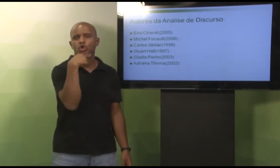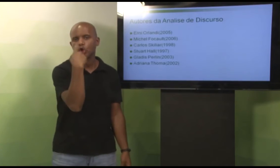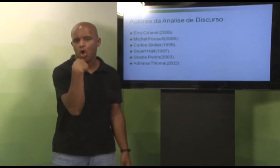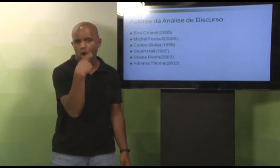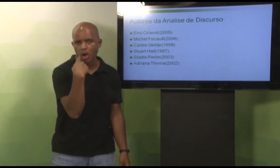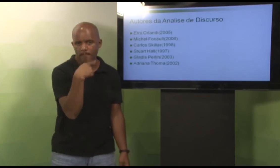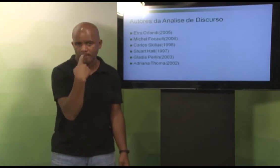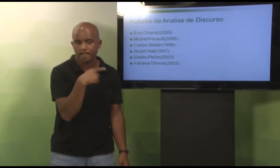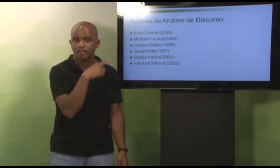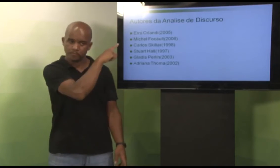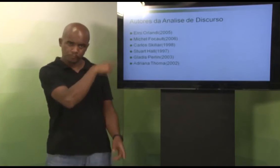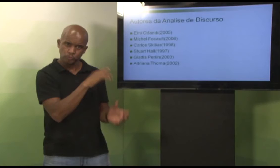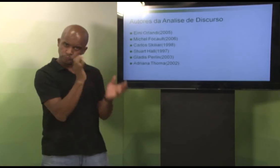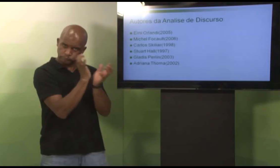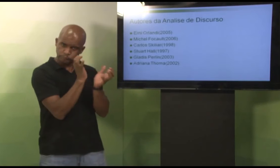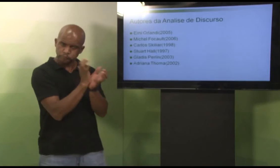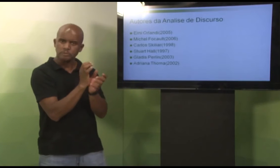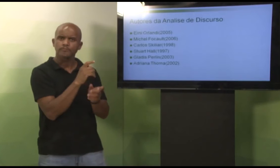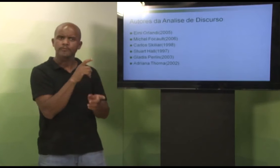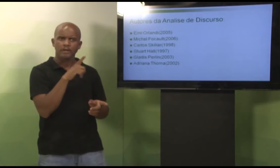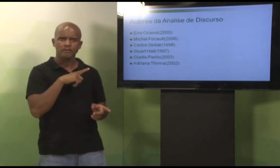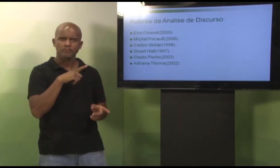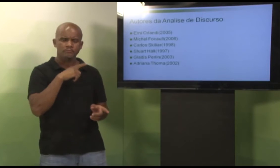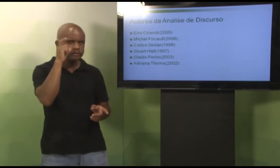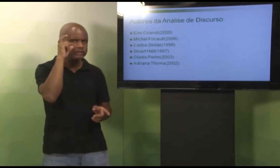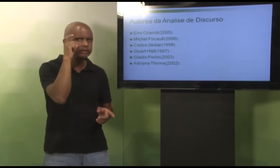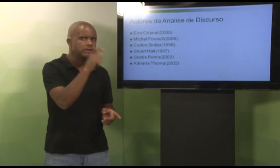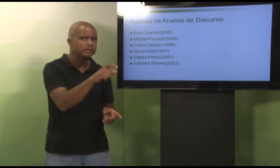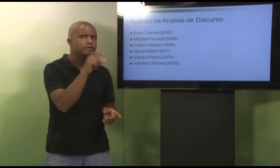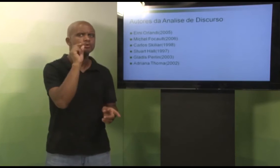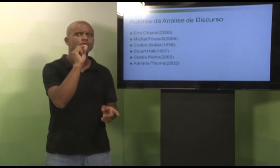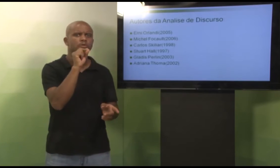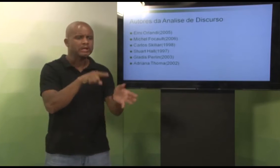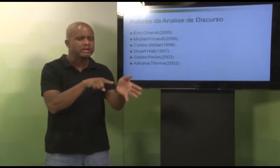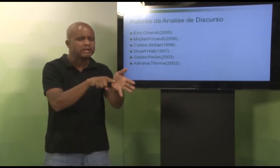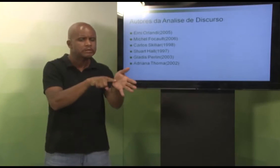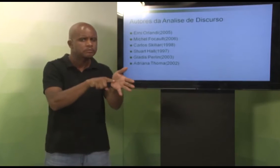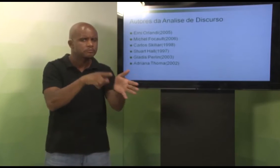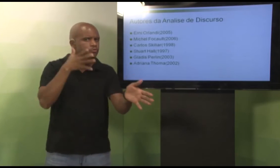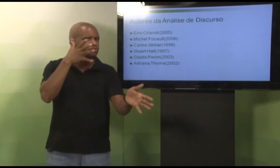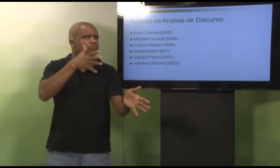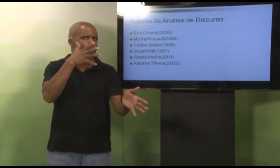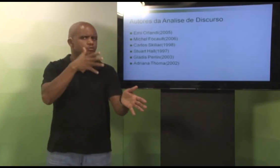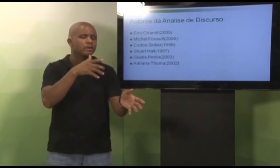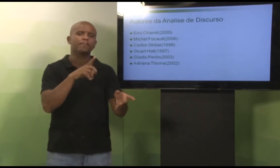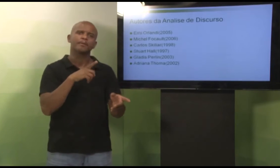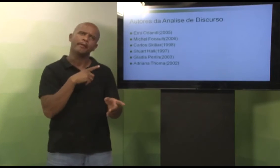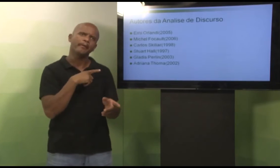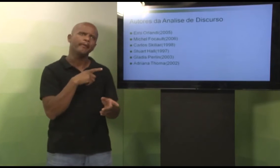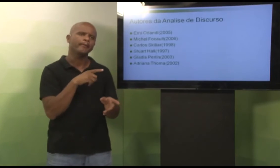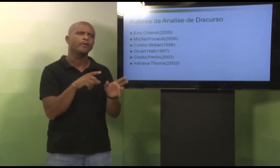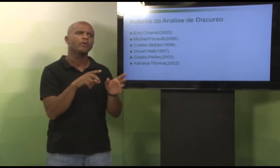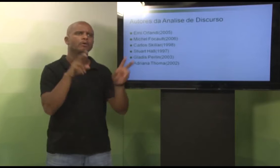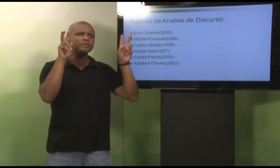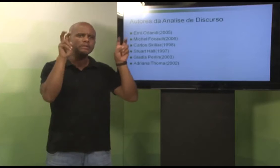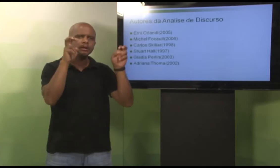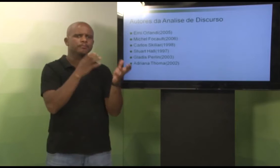Toma, este é o sinal. Então, aqui temos alguns pesquisadores que se interessaram pela